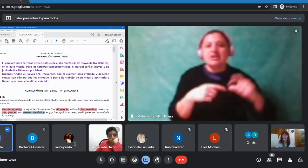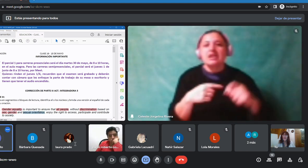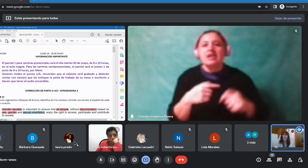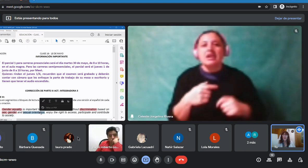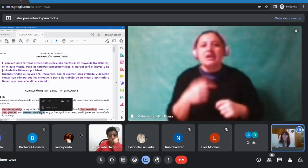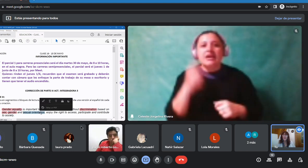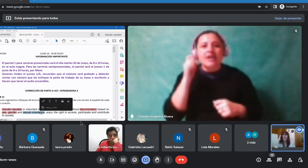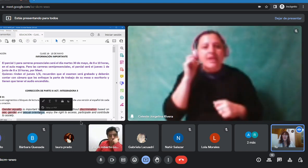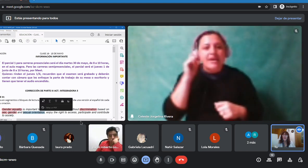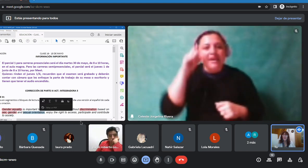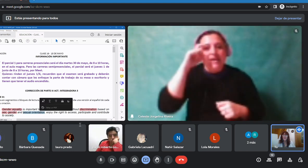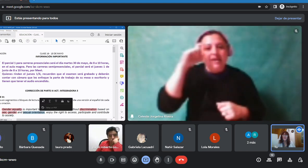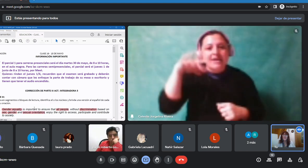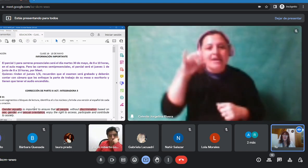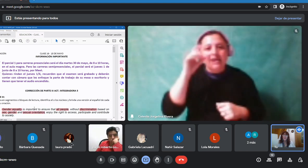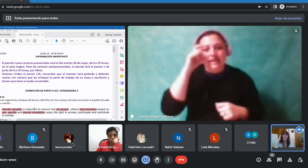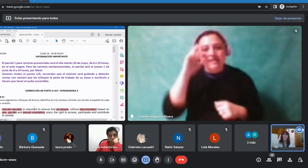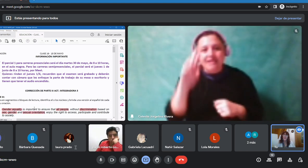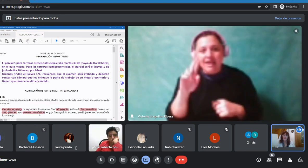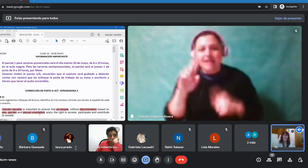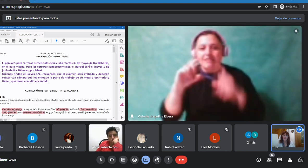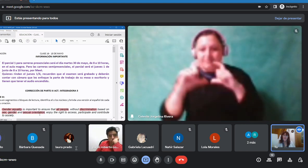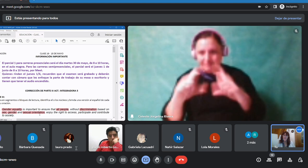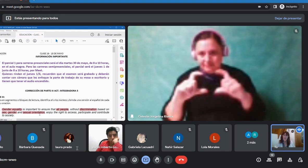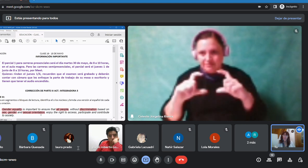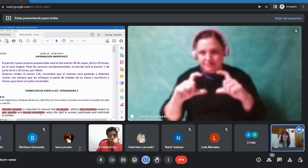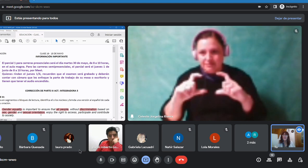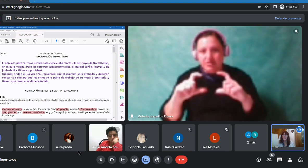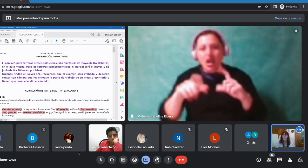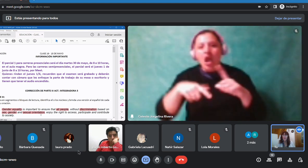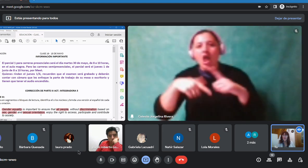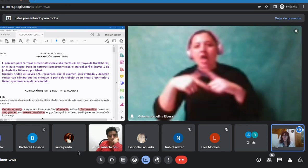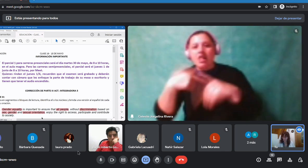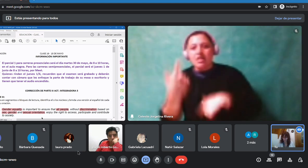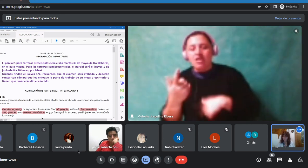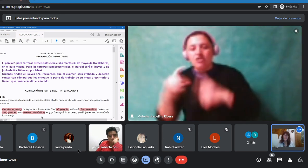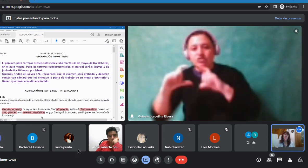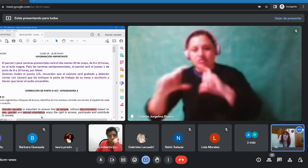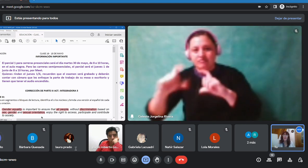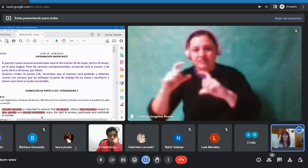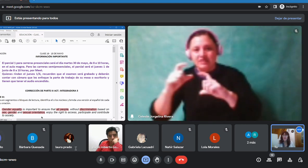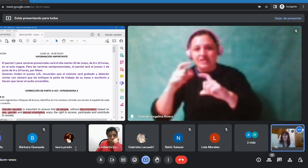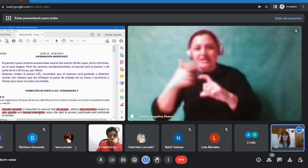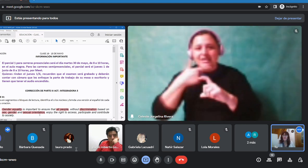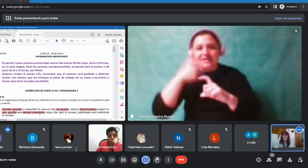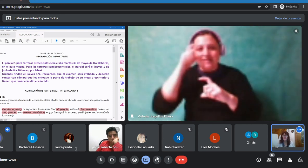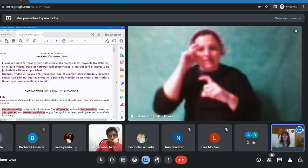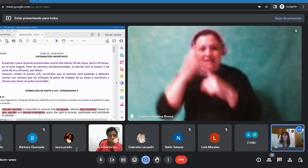tiene dos seguidos es sexual orientation, ¿sí? ¿Cuál es el núcleo?